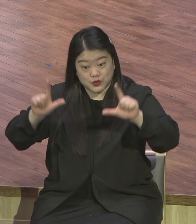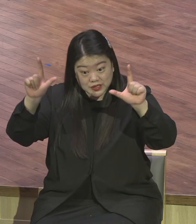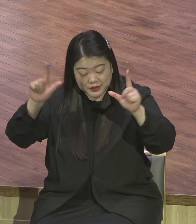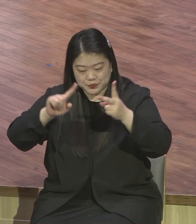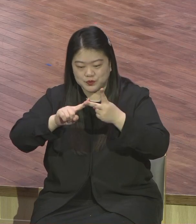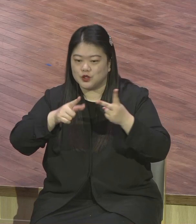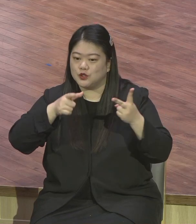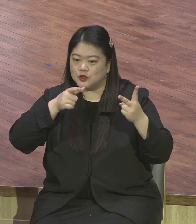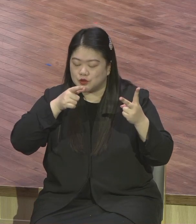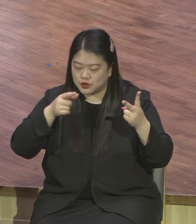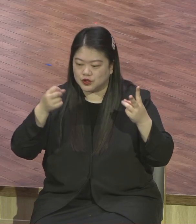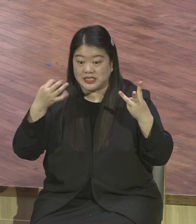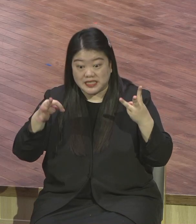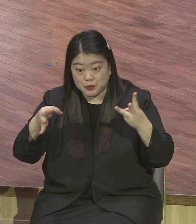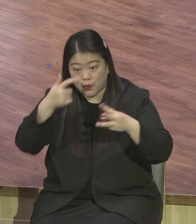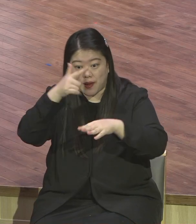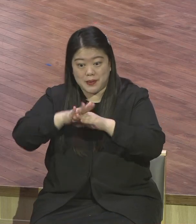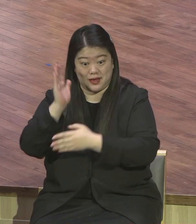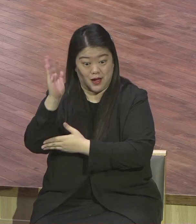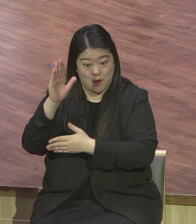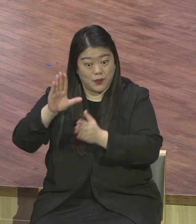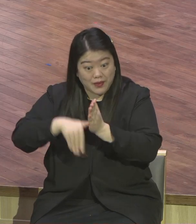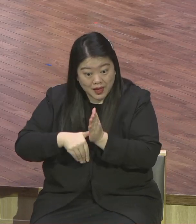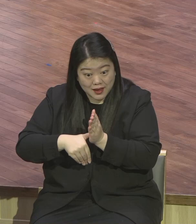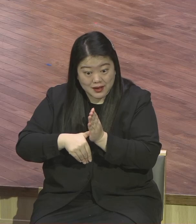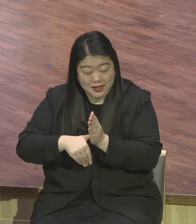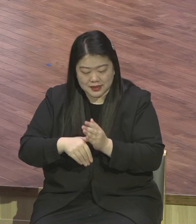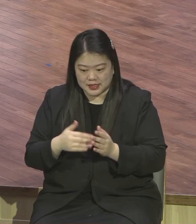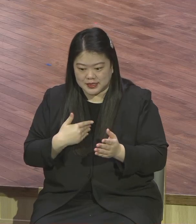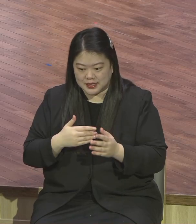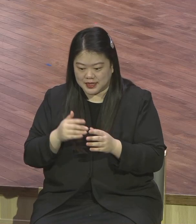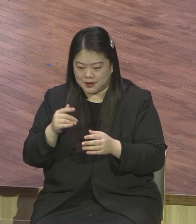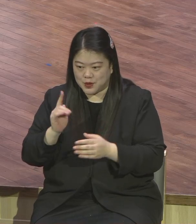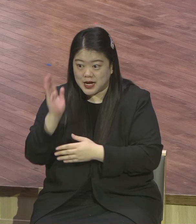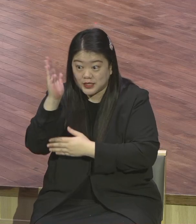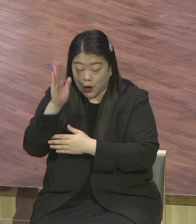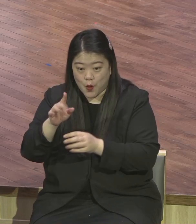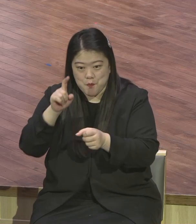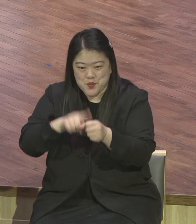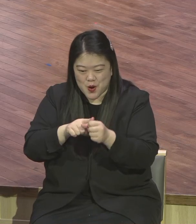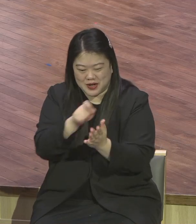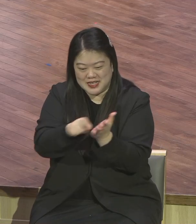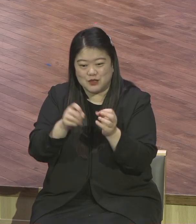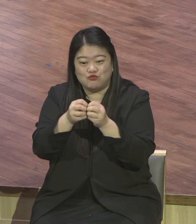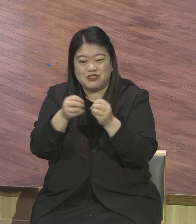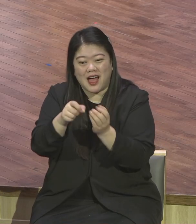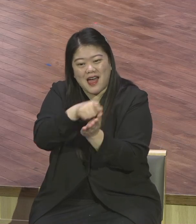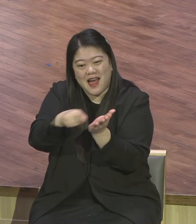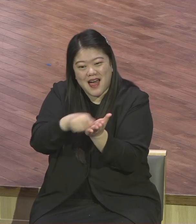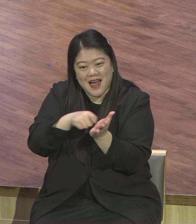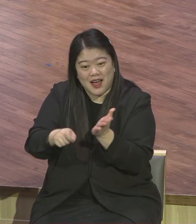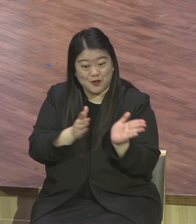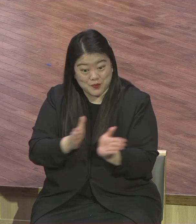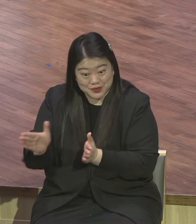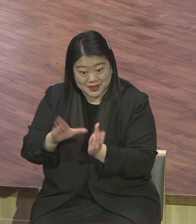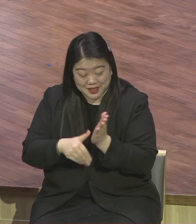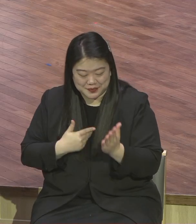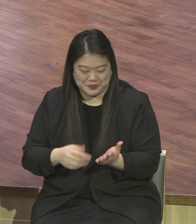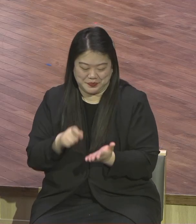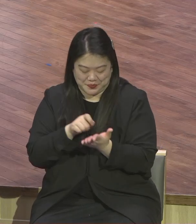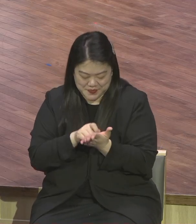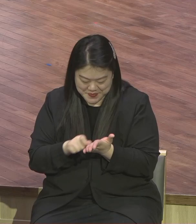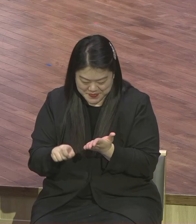통해 선포되는 말씀을 이걸 올바로 받고 적응을 삶 속에 해서 어떻게 말씀이 성취되는